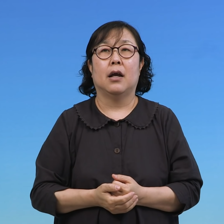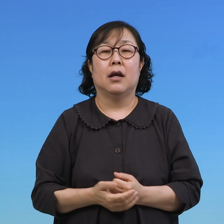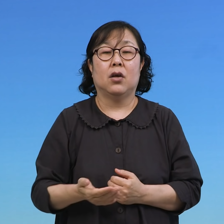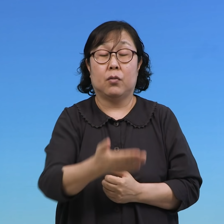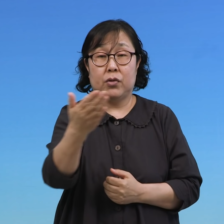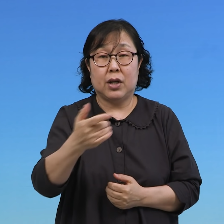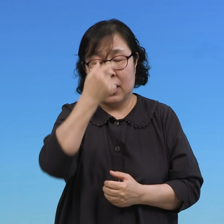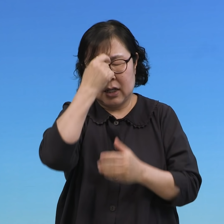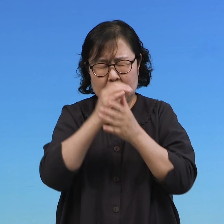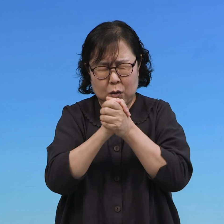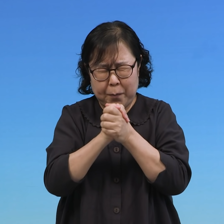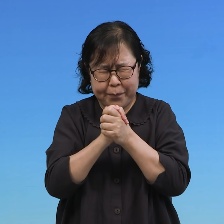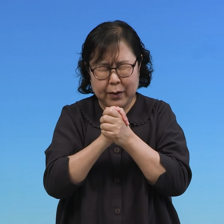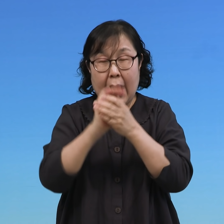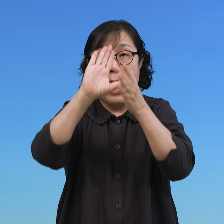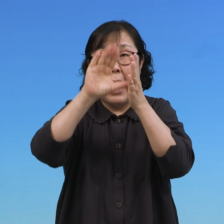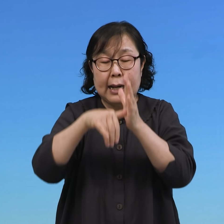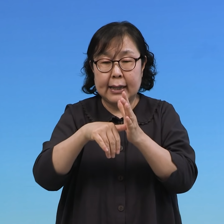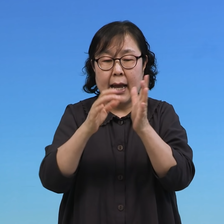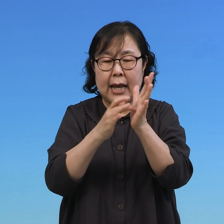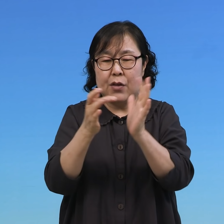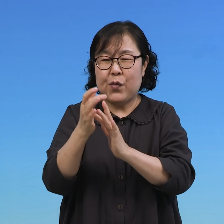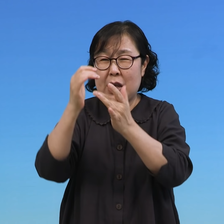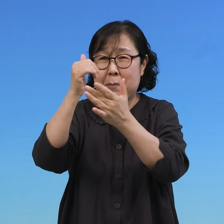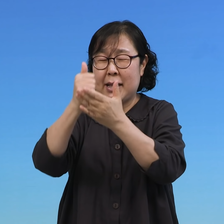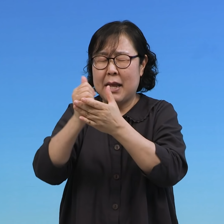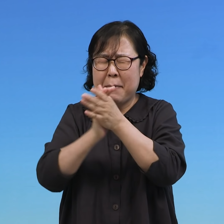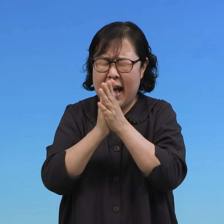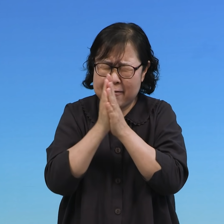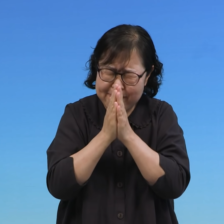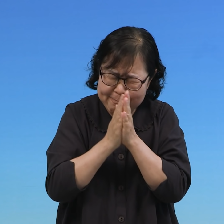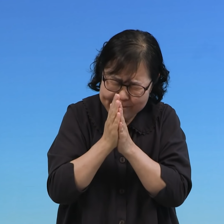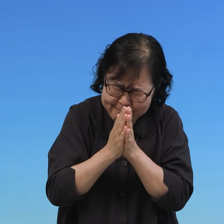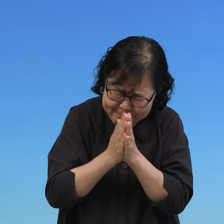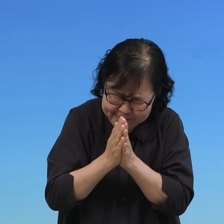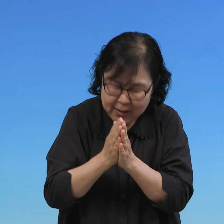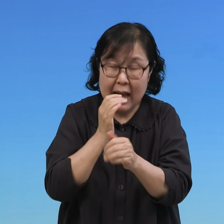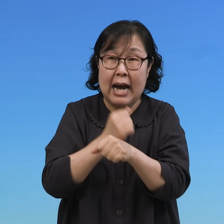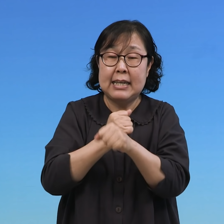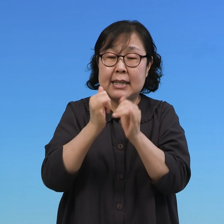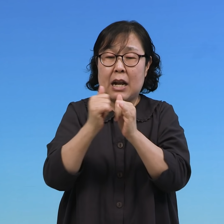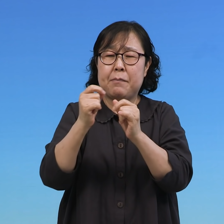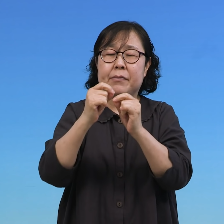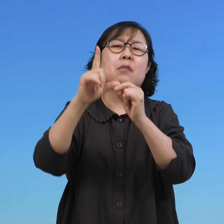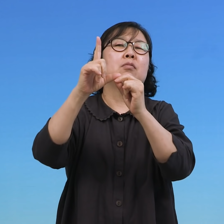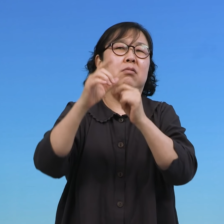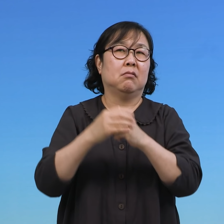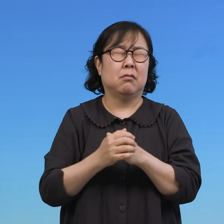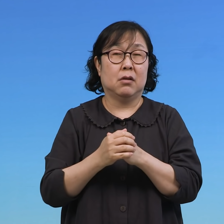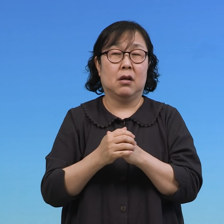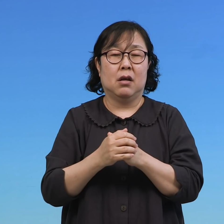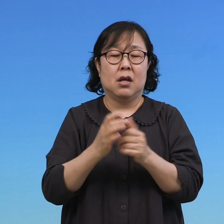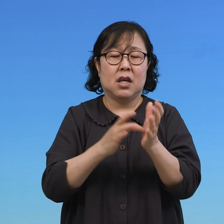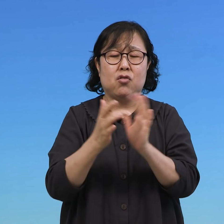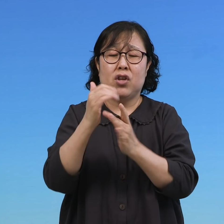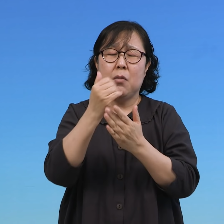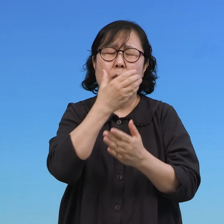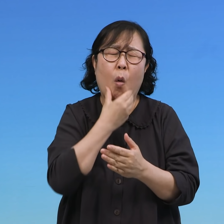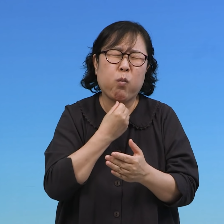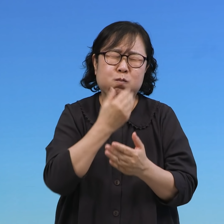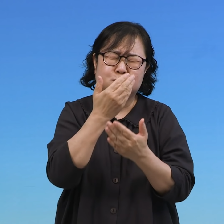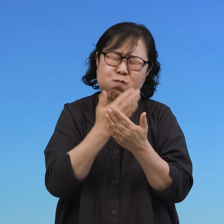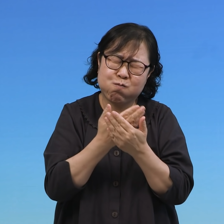지난 금요 철학기도 때 계속 주님께 쪼르면서 기도하신 분들 다 그 얘기 아닙니까? 주님